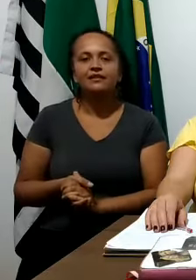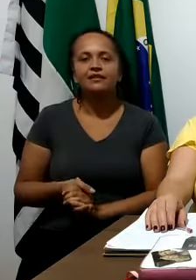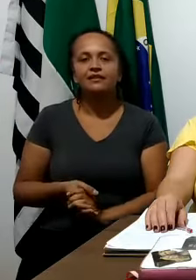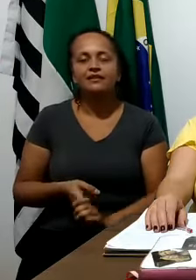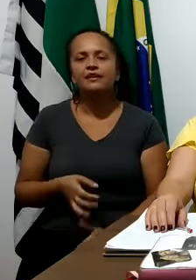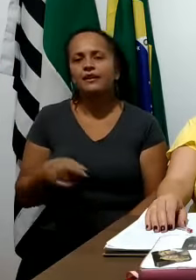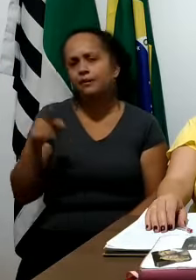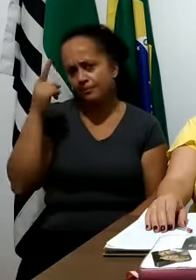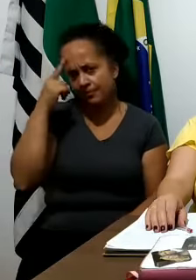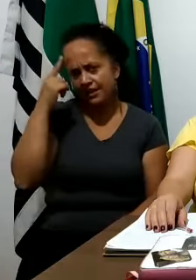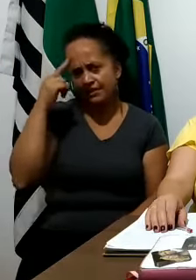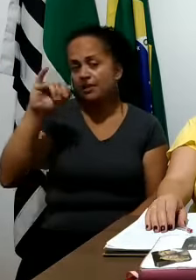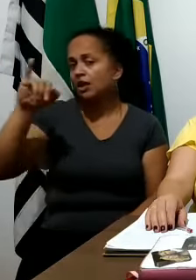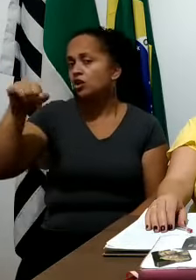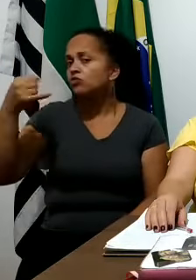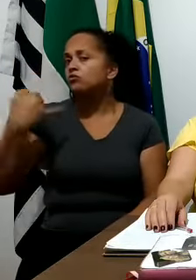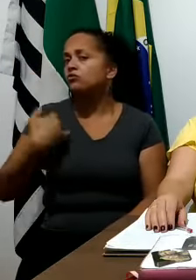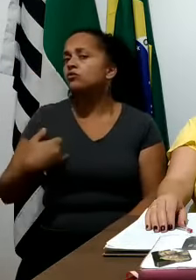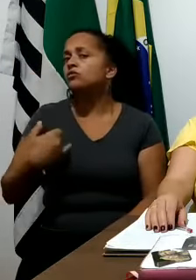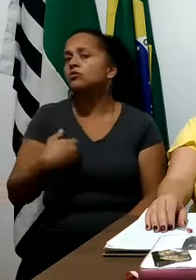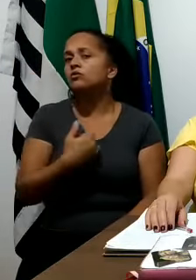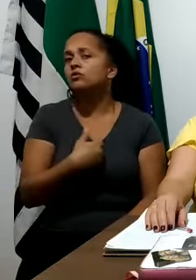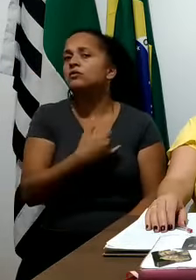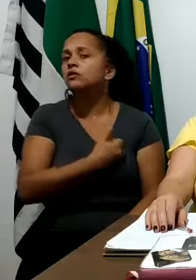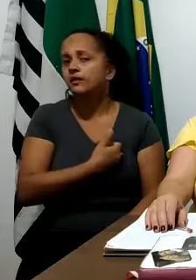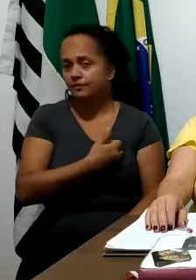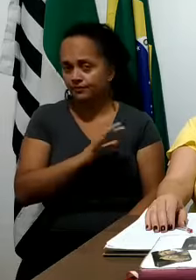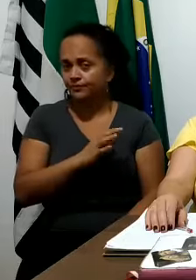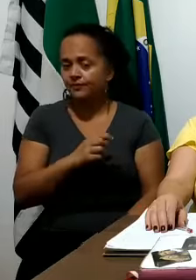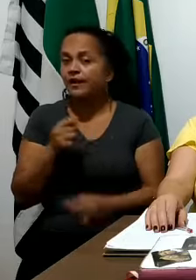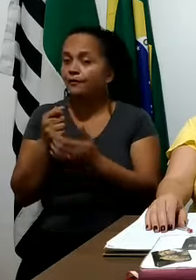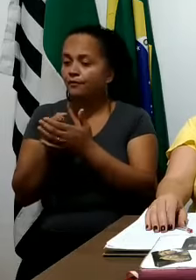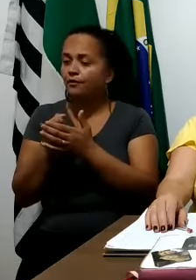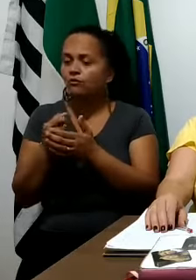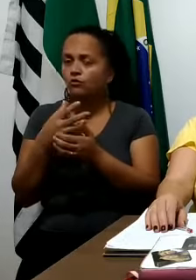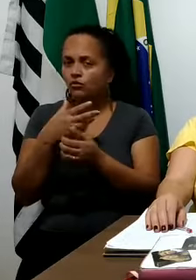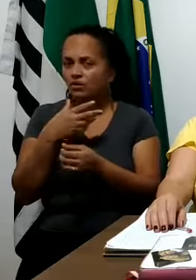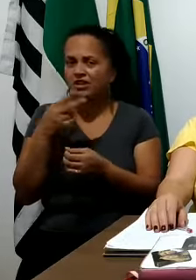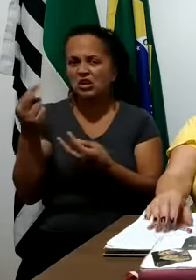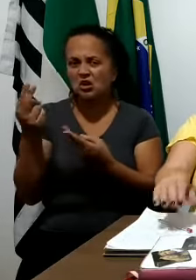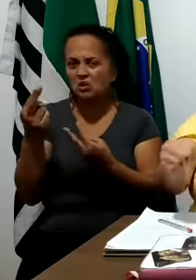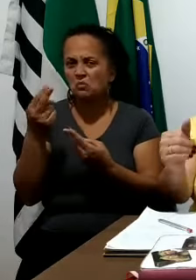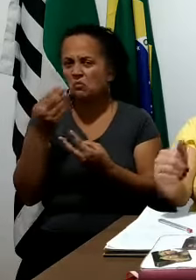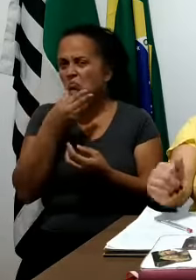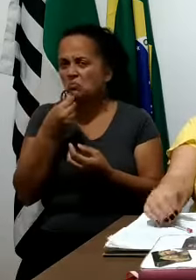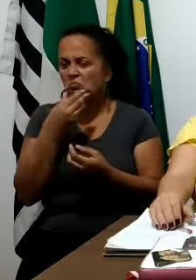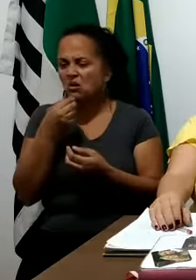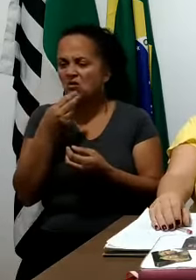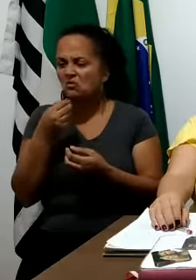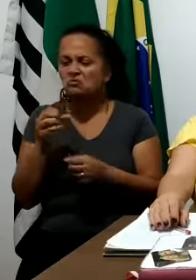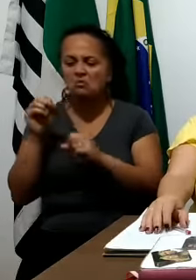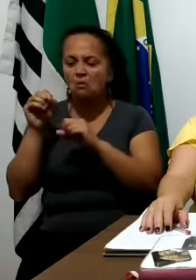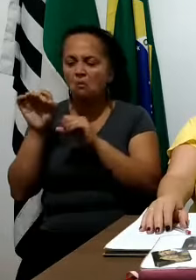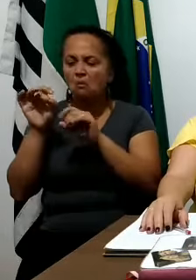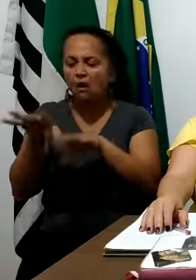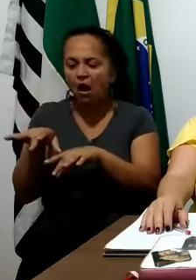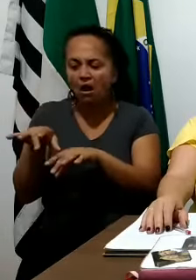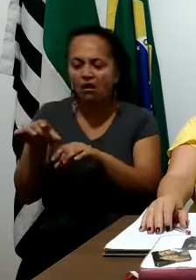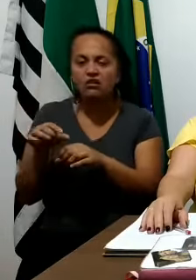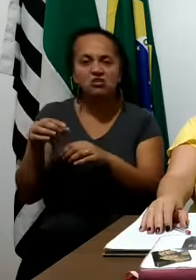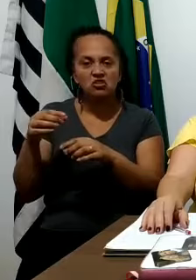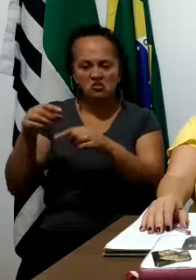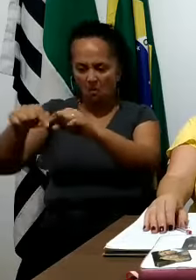ele foi atrás dos irmãos? Ele foi vendido, né? Nem vendido. Antes mesmo jogaram ele numa